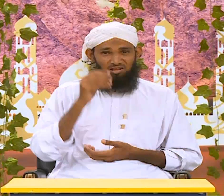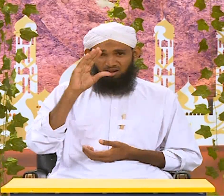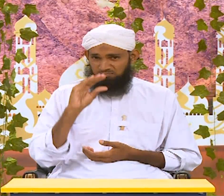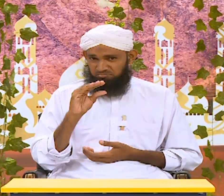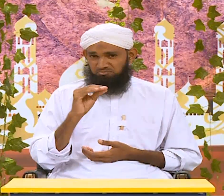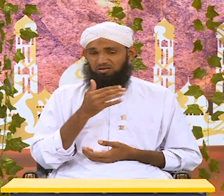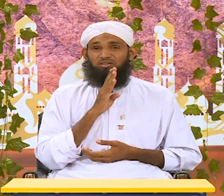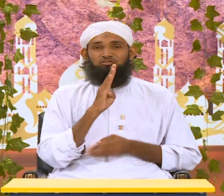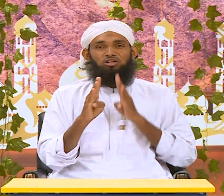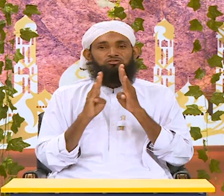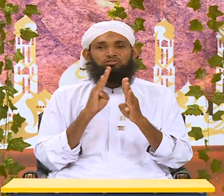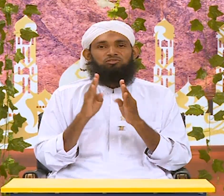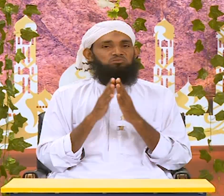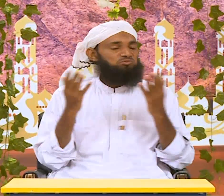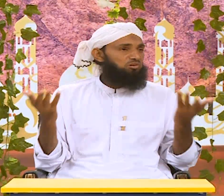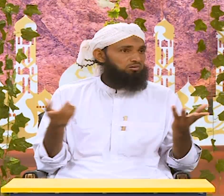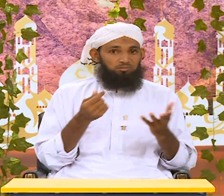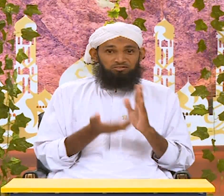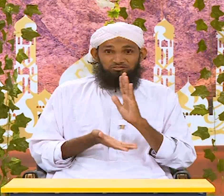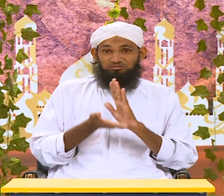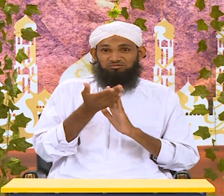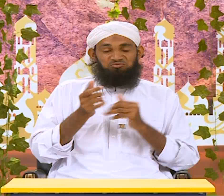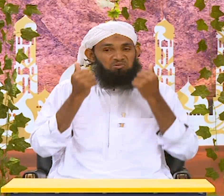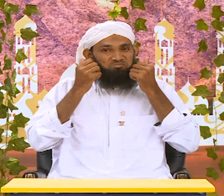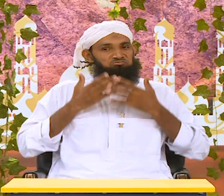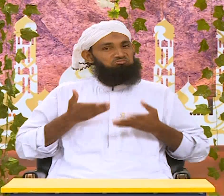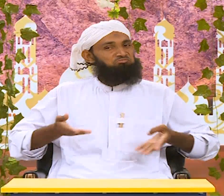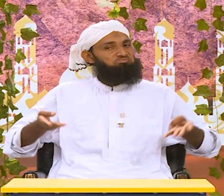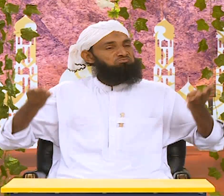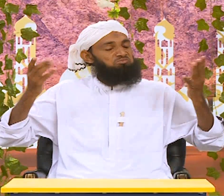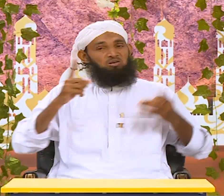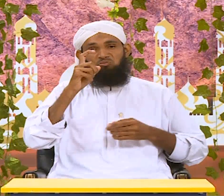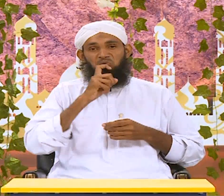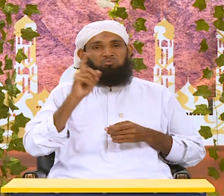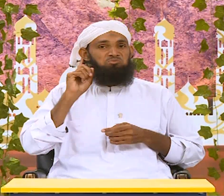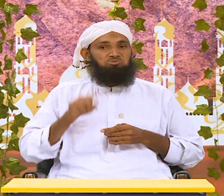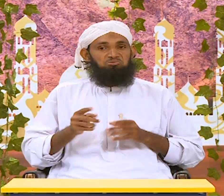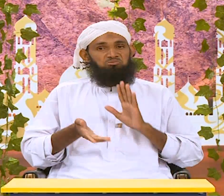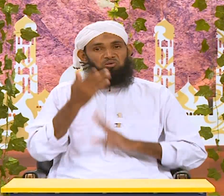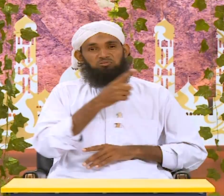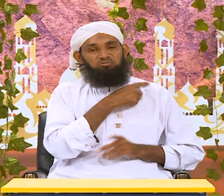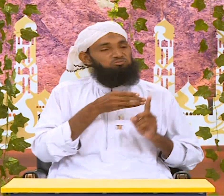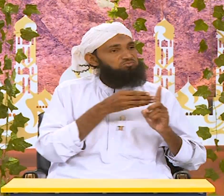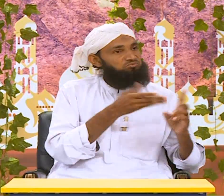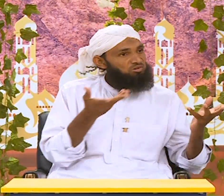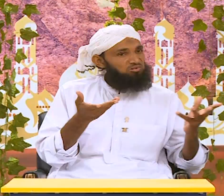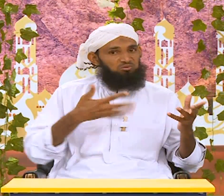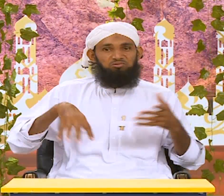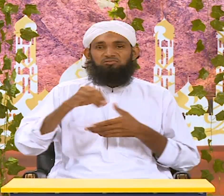تو شکوے کرنے لگتے ہیں، آمدن بڑھ جائے تو عیش و عشرت میں پڑھ کر نافرمانیوں پر اتر آتے ہیں۔ ہمارے حق میں تو دنیا